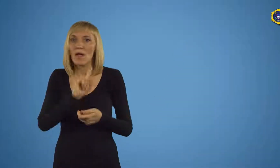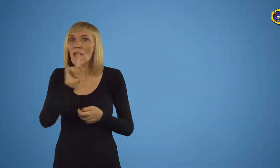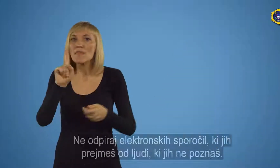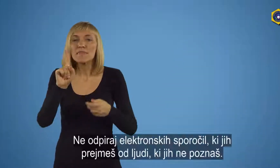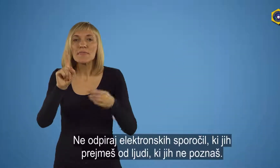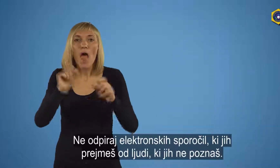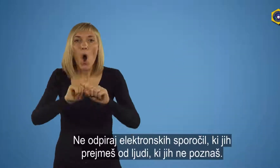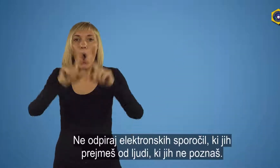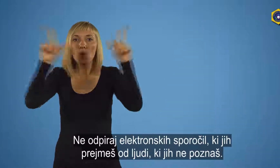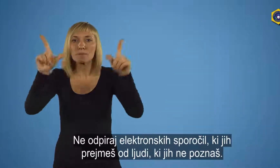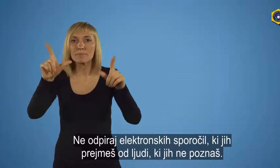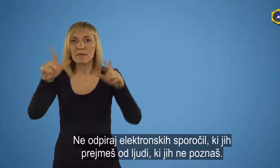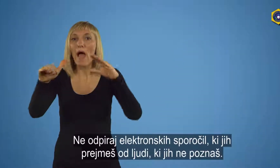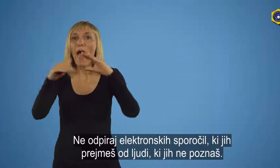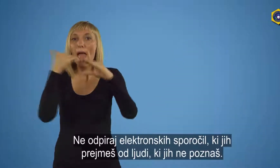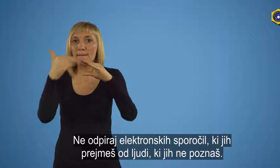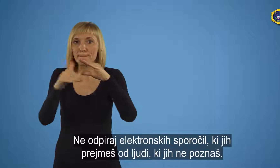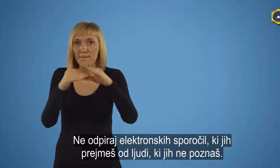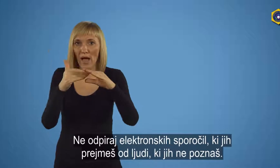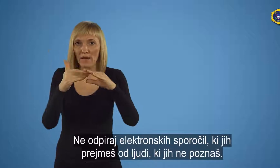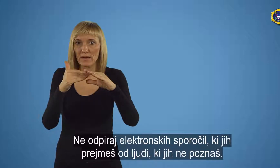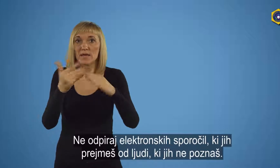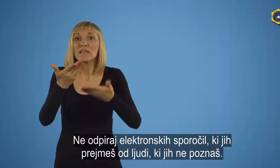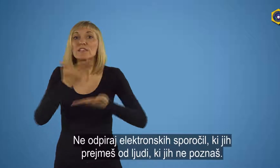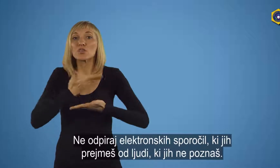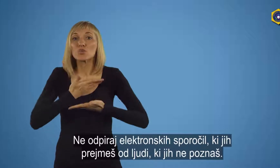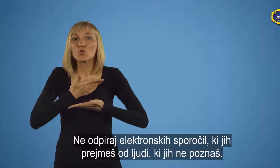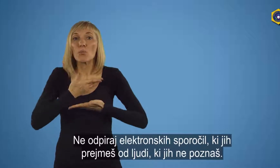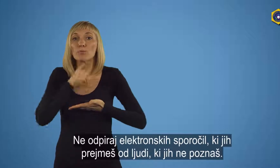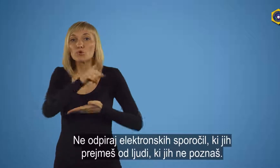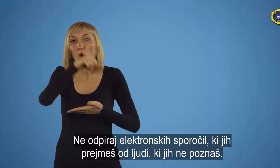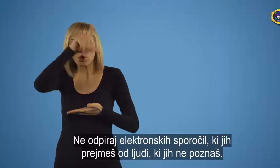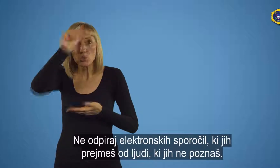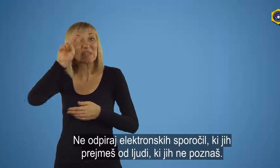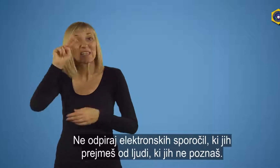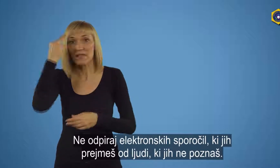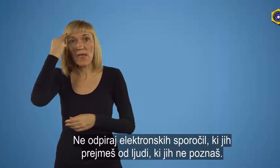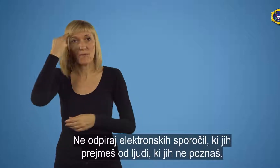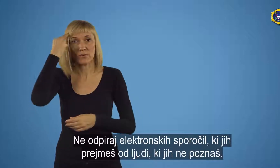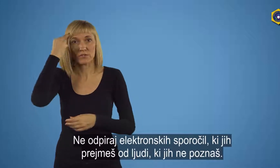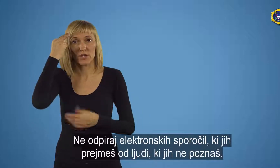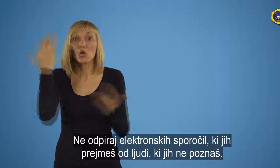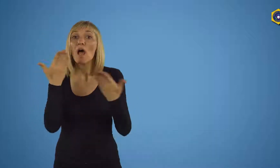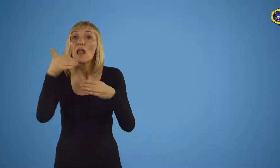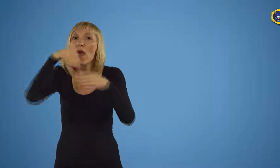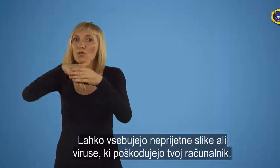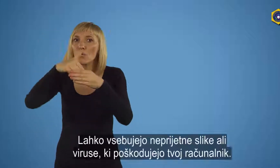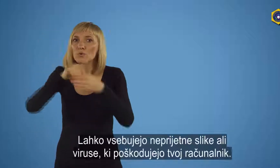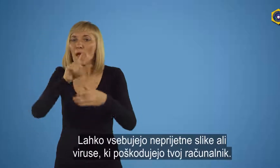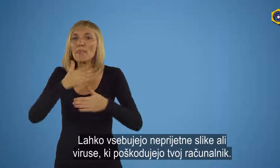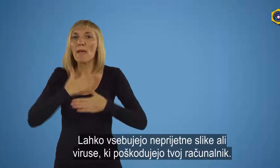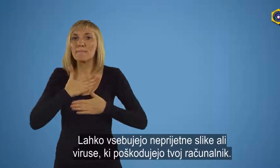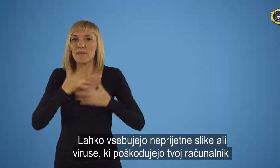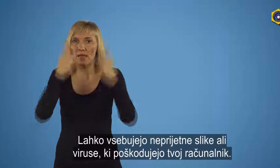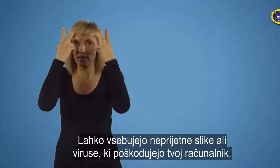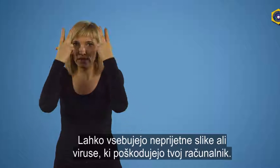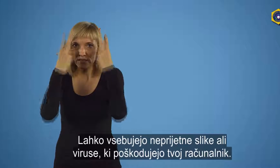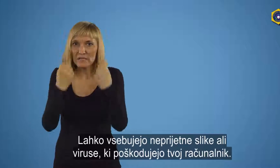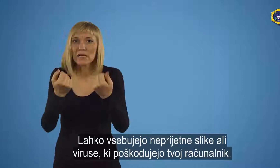Ne odpiraj elektronskih sporočil, ki jih prejmeš od ljudi, ki jih ne poznaš. Lahko vsebujejo neprijetne